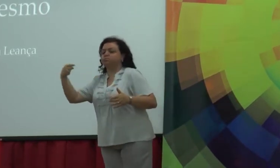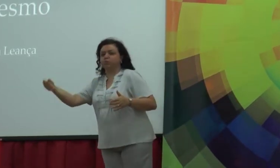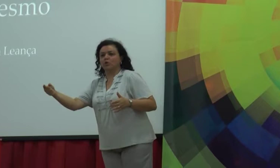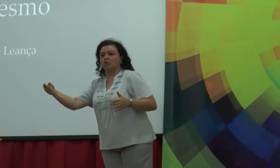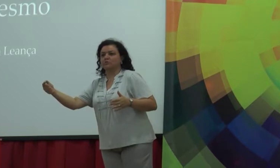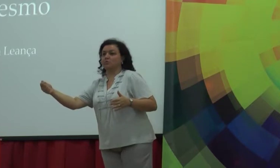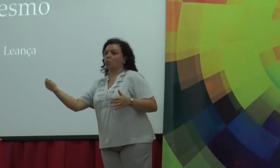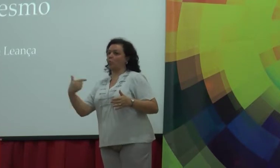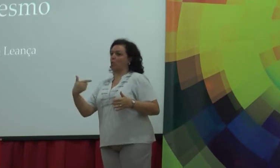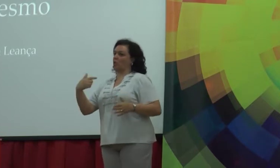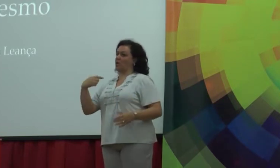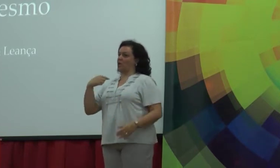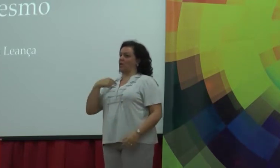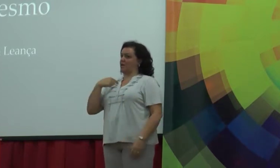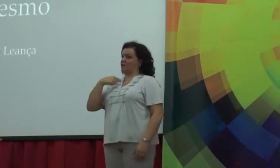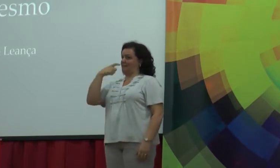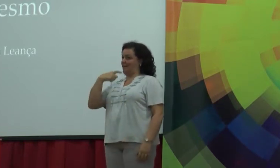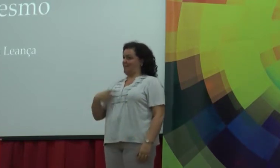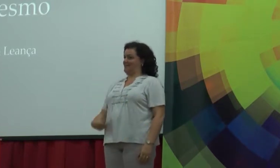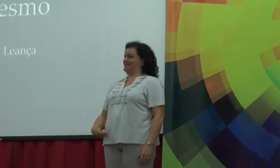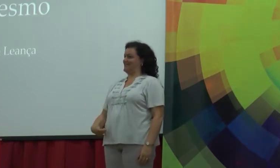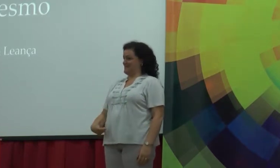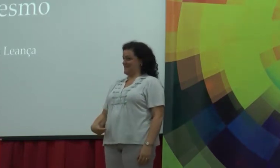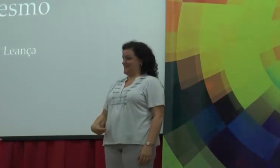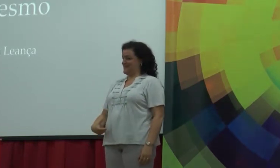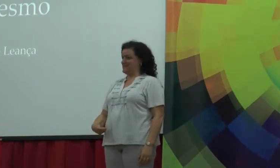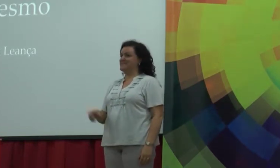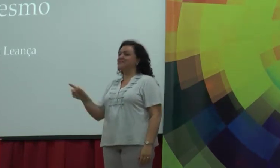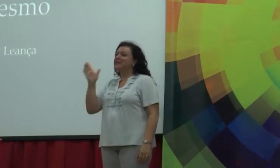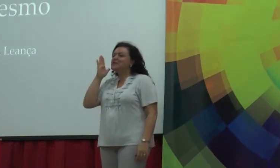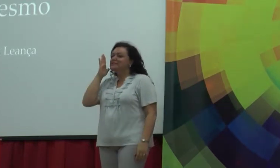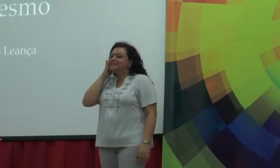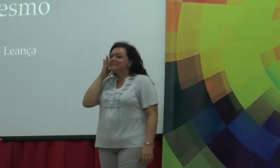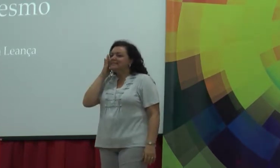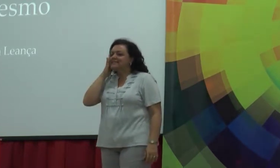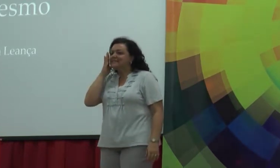sobre amar o outro como eu também me amo.